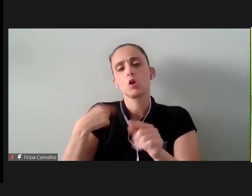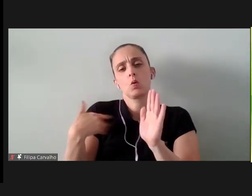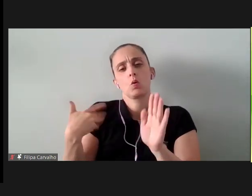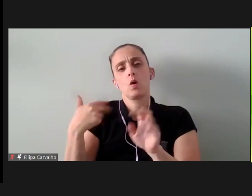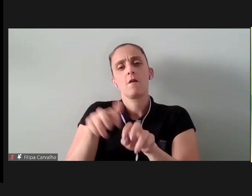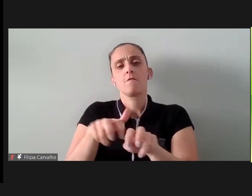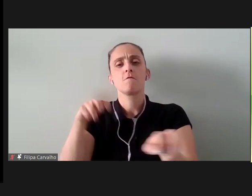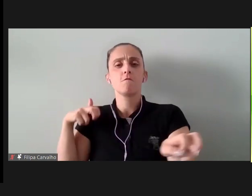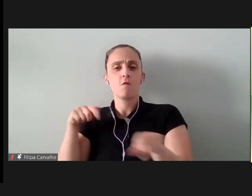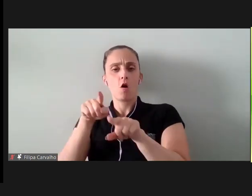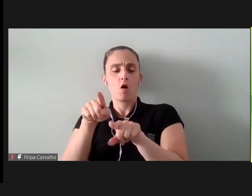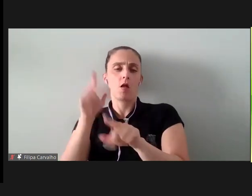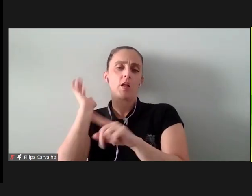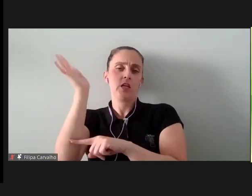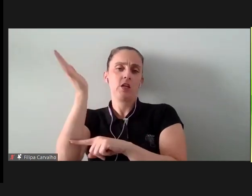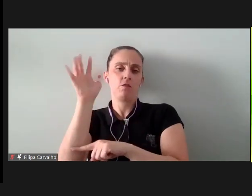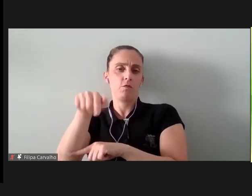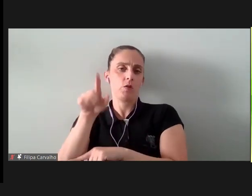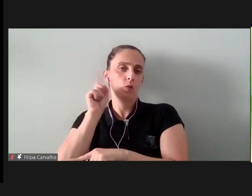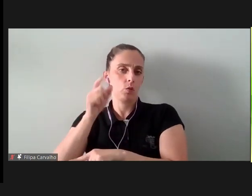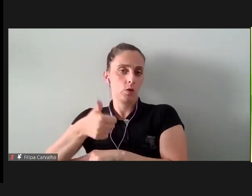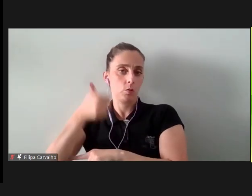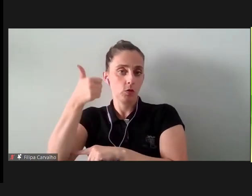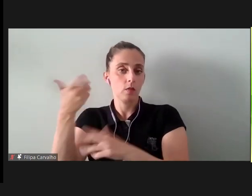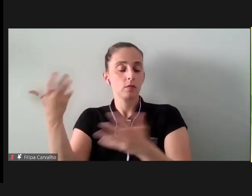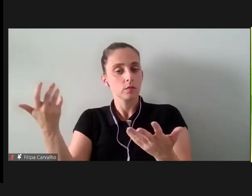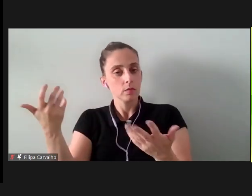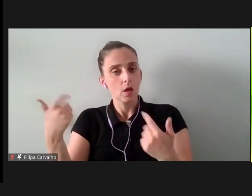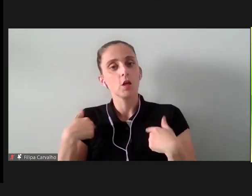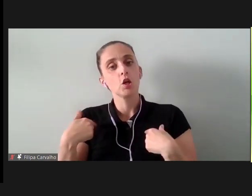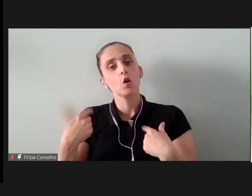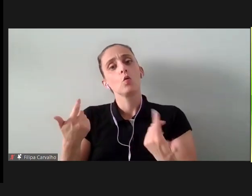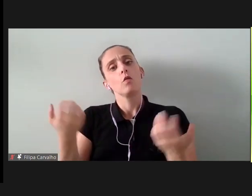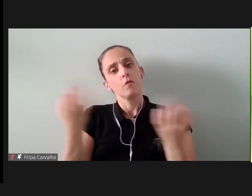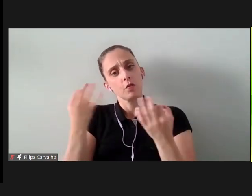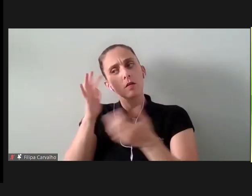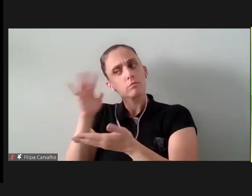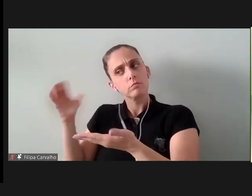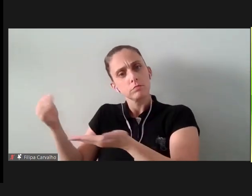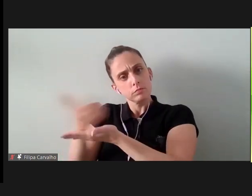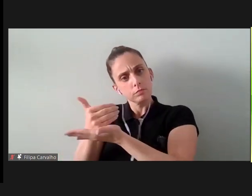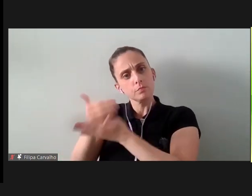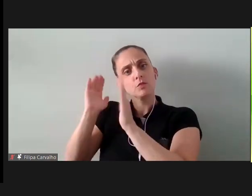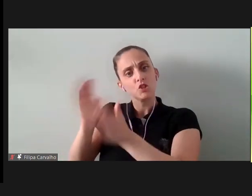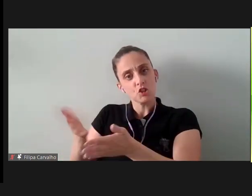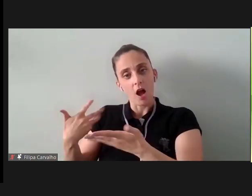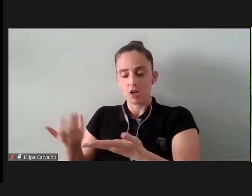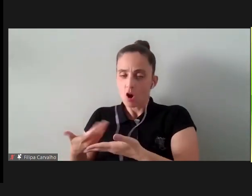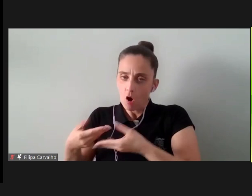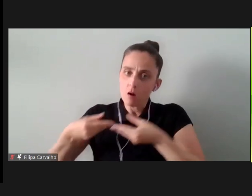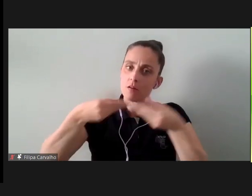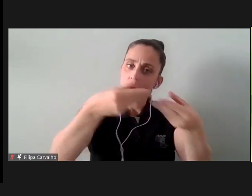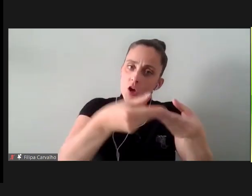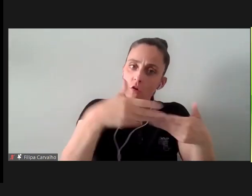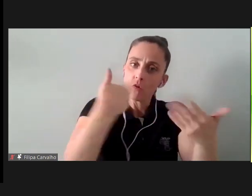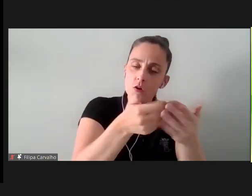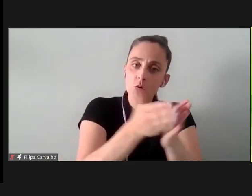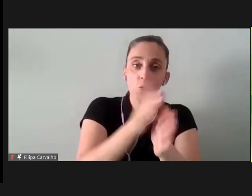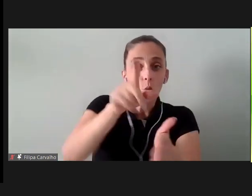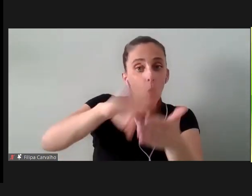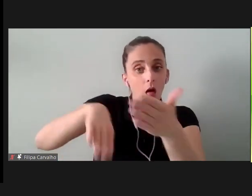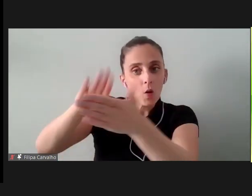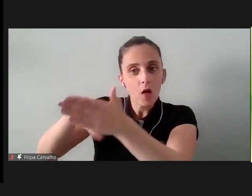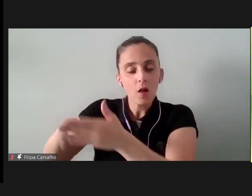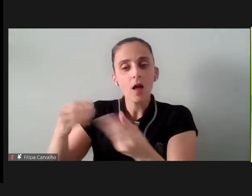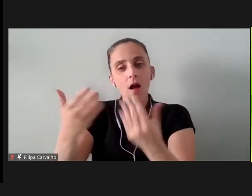deste evento tão importante. Vou levar um pouco daquilo que consegui retirar dos companheiros